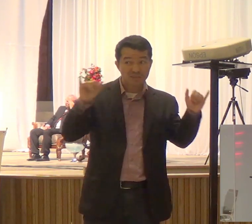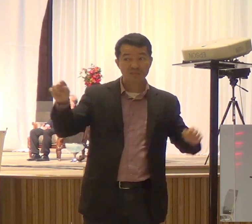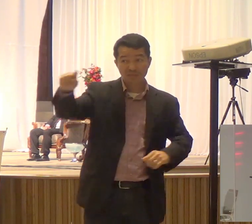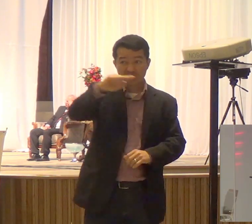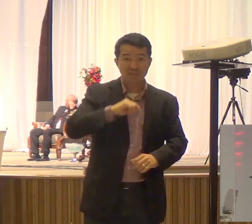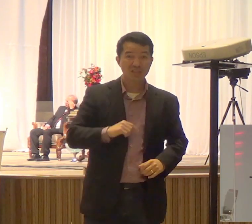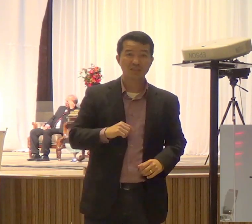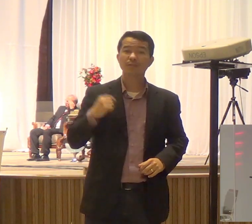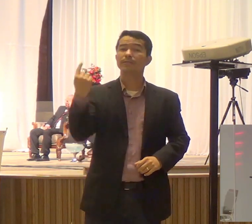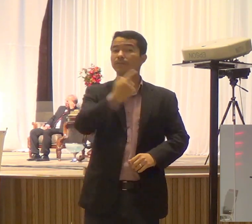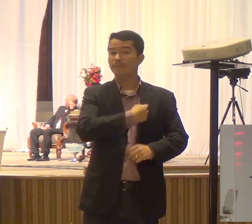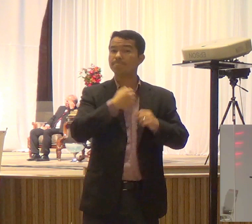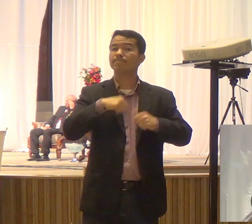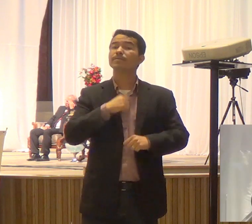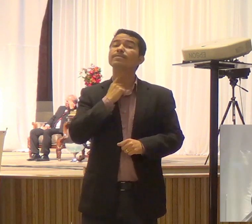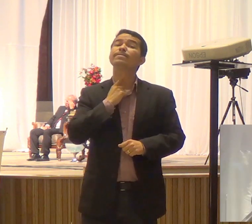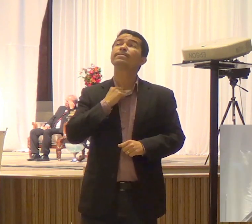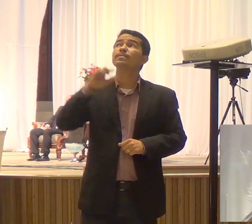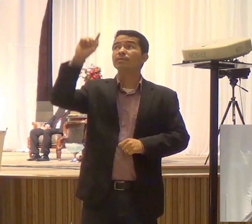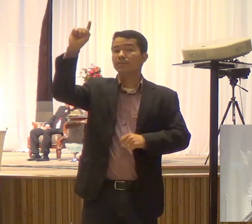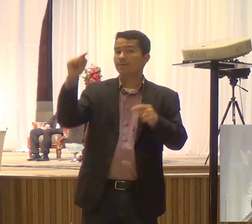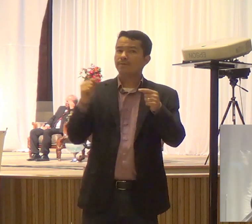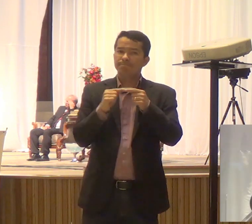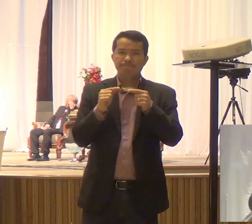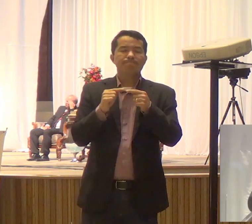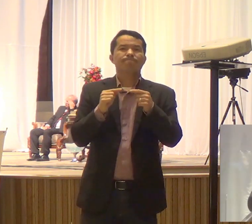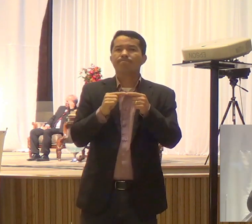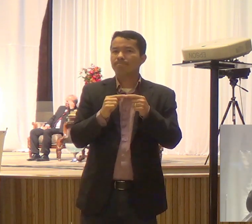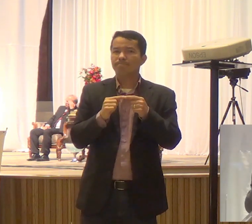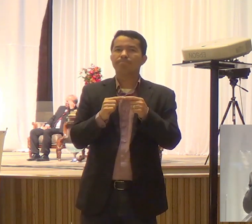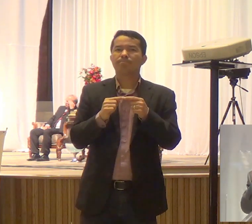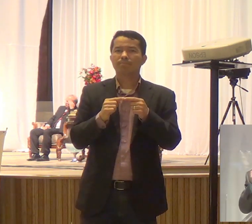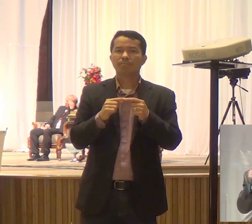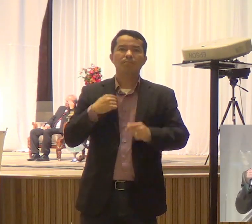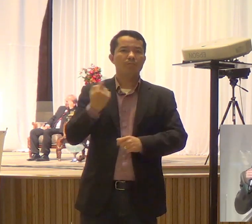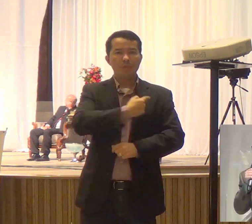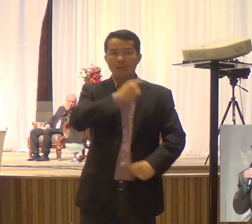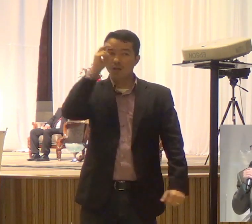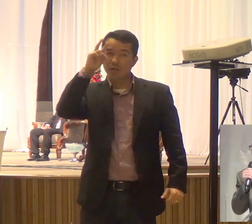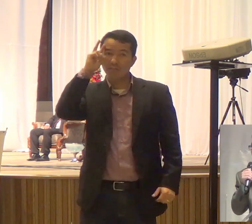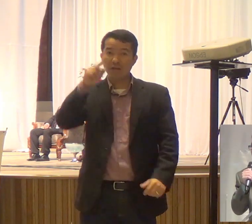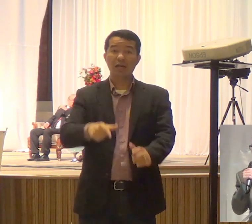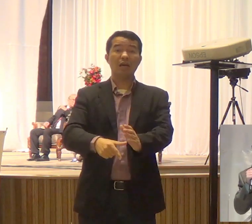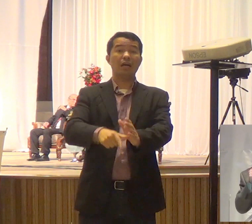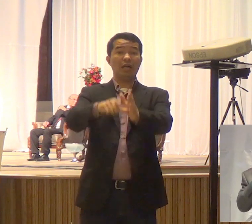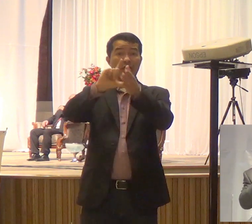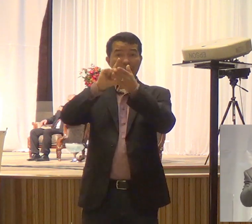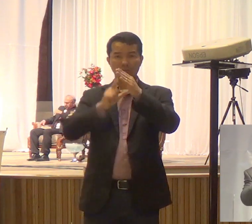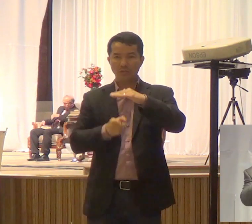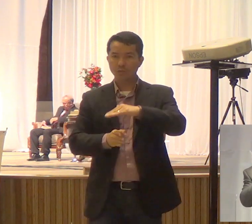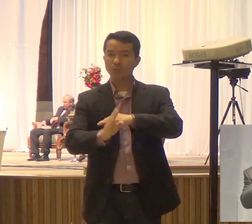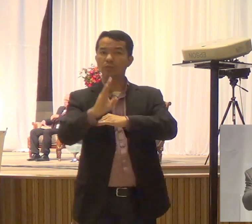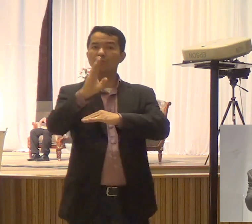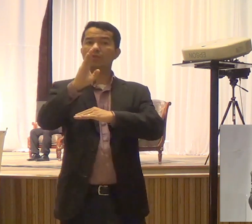vive vontade de Deus. A gente vai lembrar que antes de entrar na fornalha, o que aconteceu?